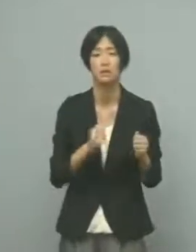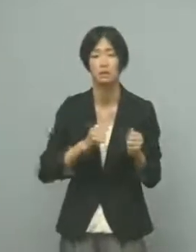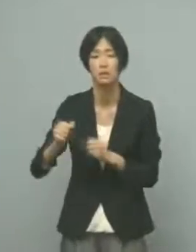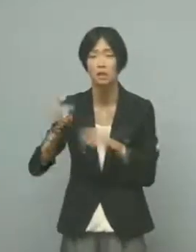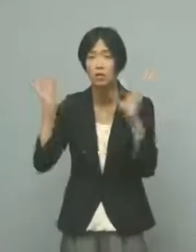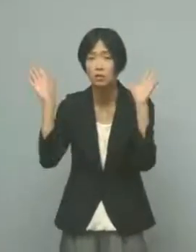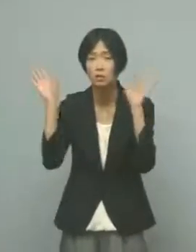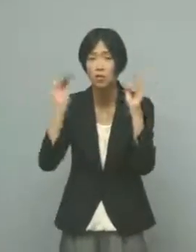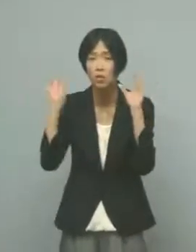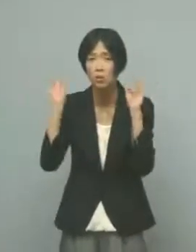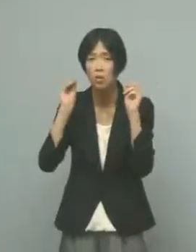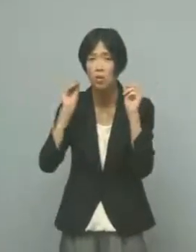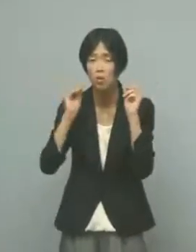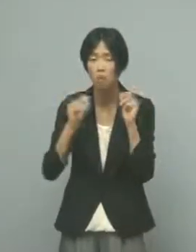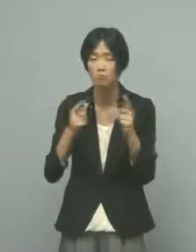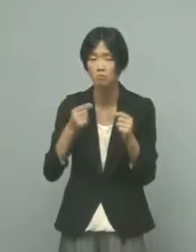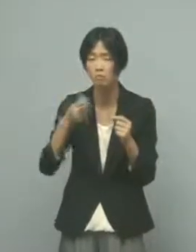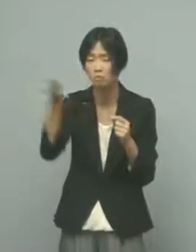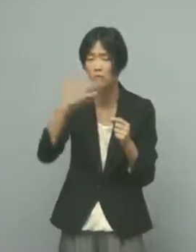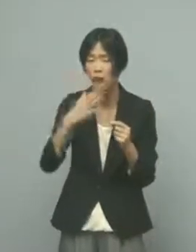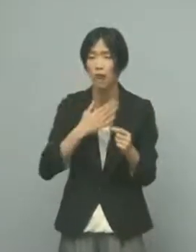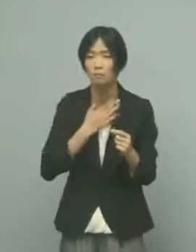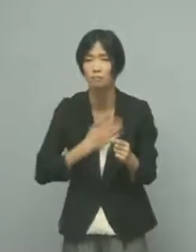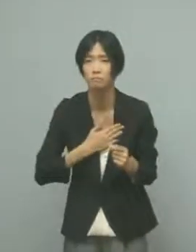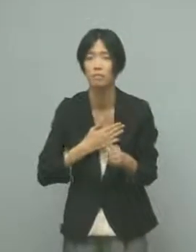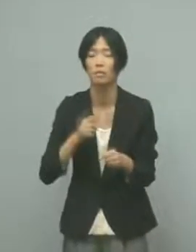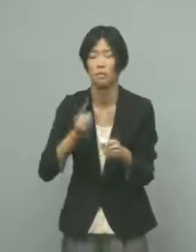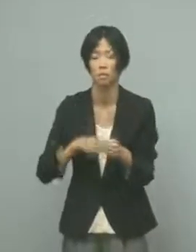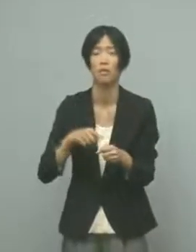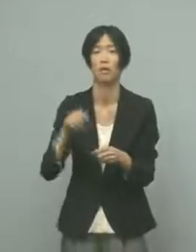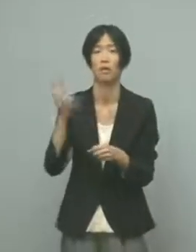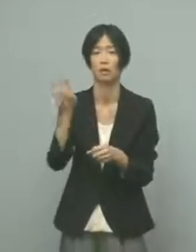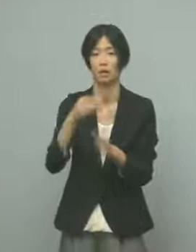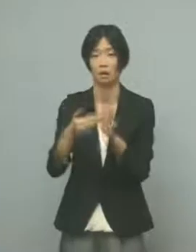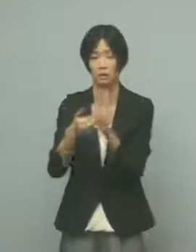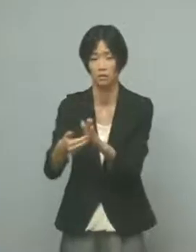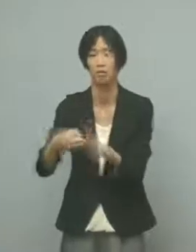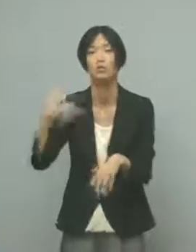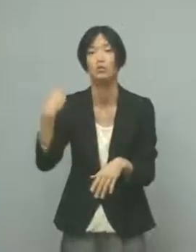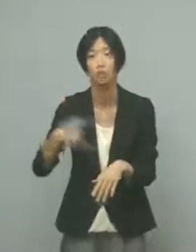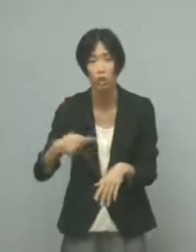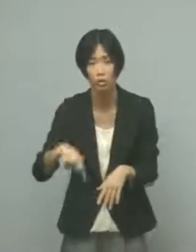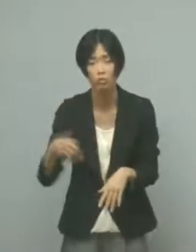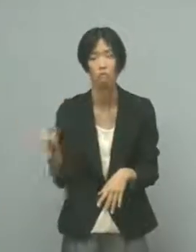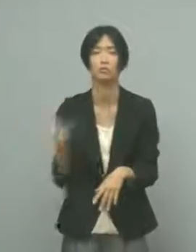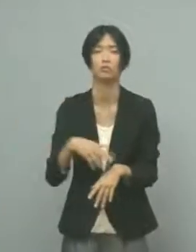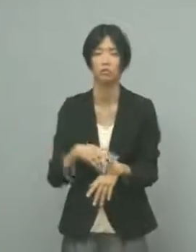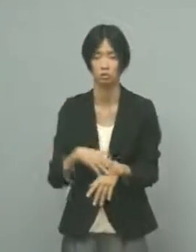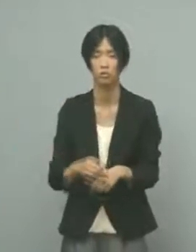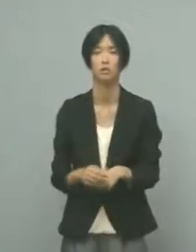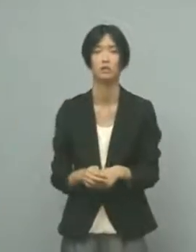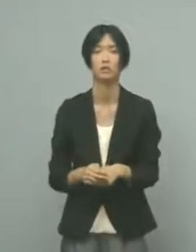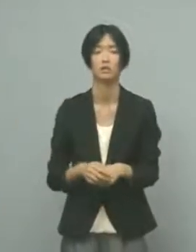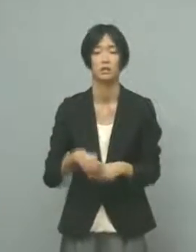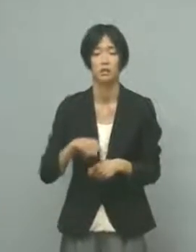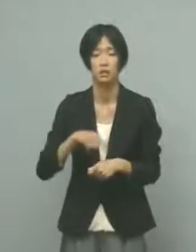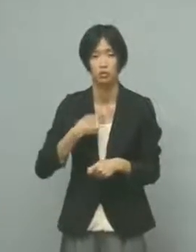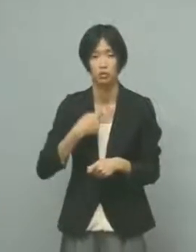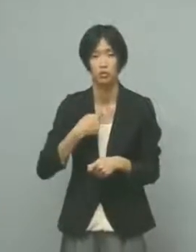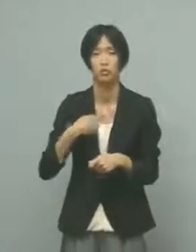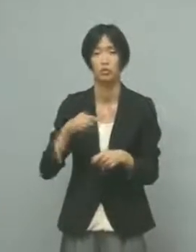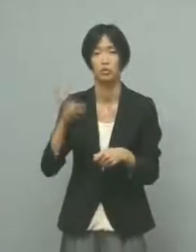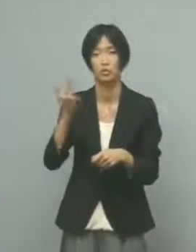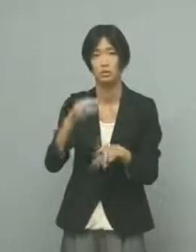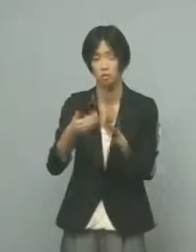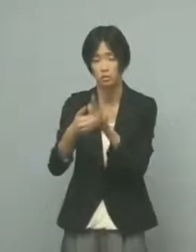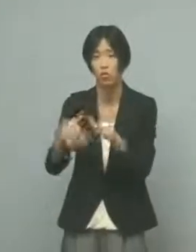情報等の理解を深めるための防災教育、そして積極的な自主防災組